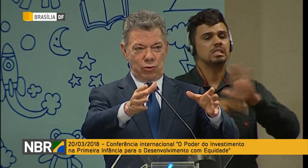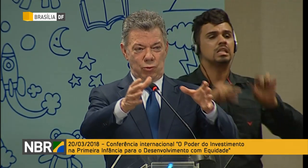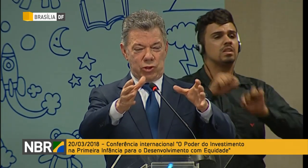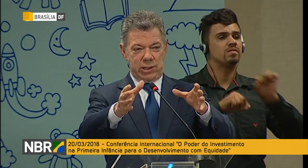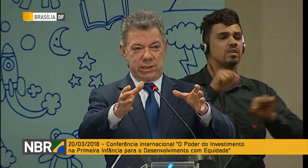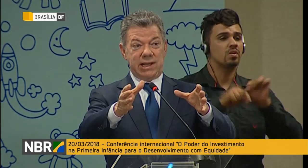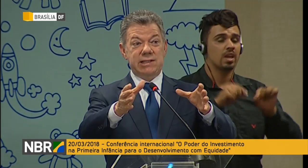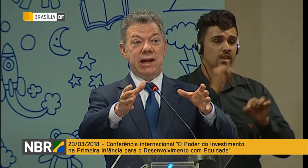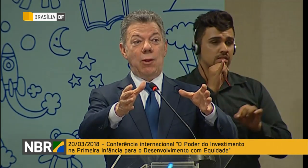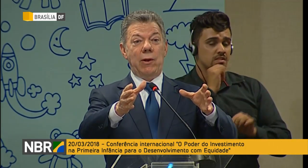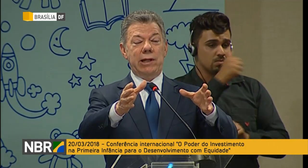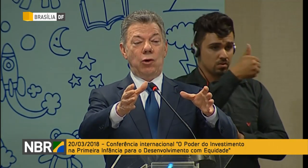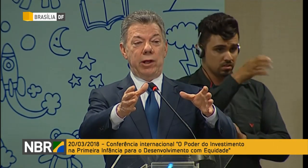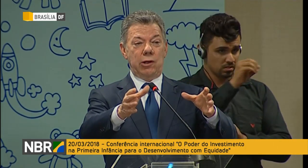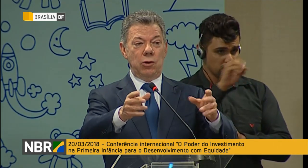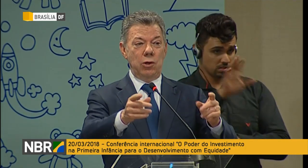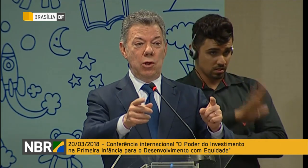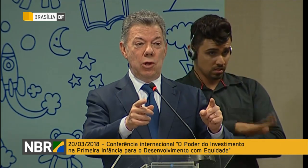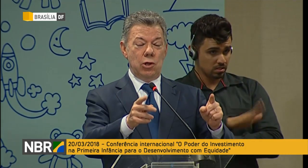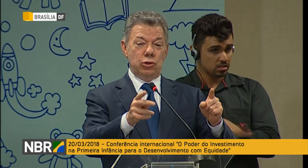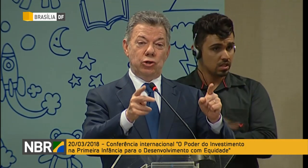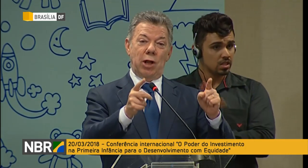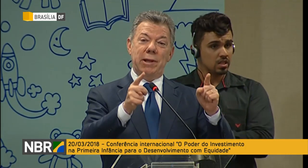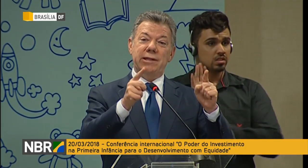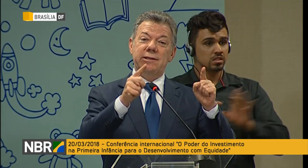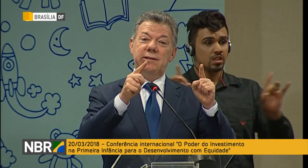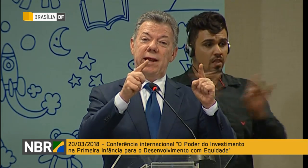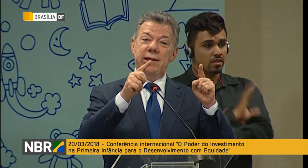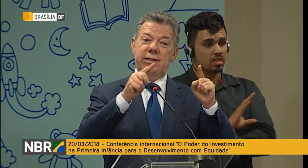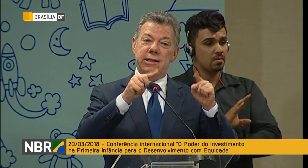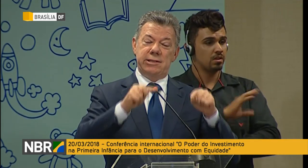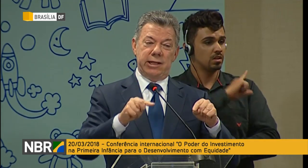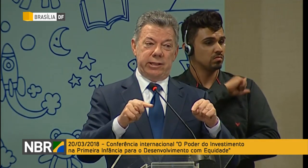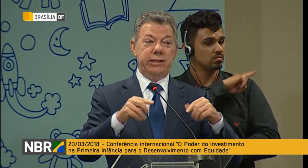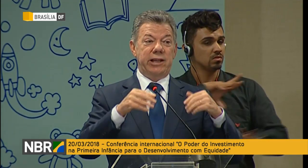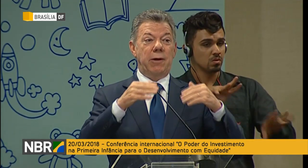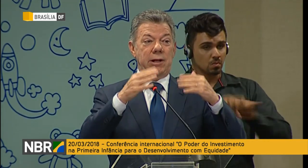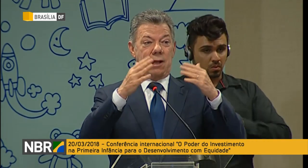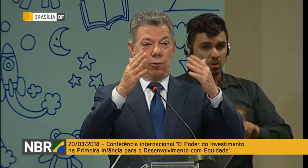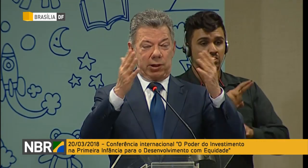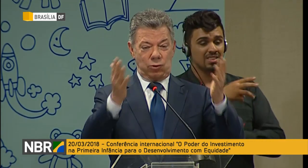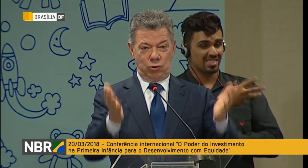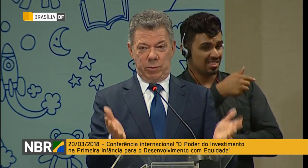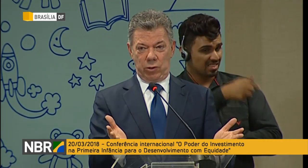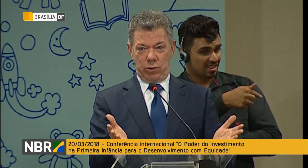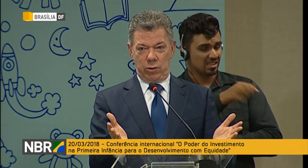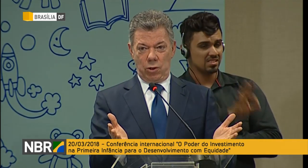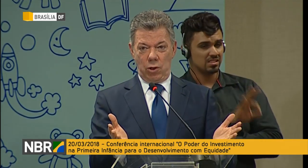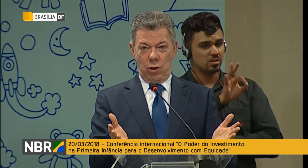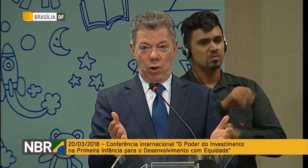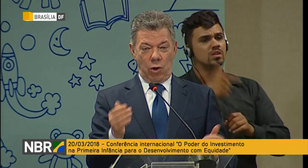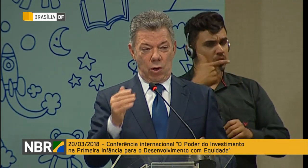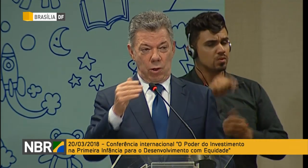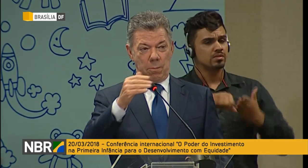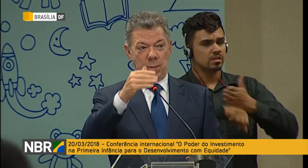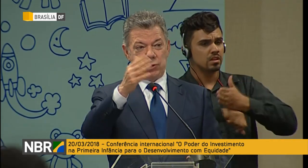cada 100 crianças que estavam finalizando seus colégios, somente 37